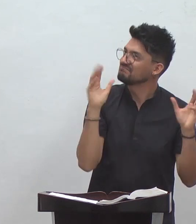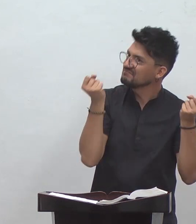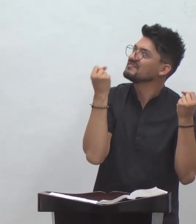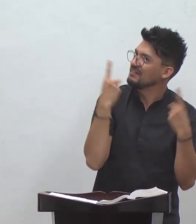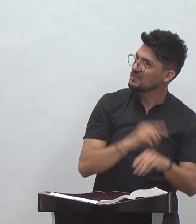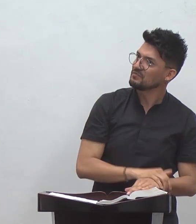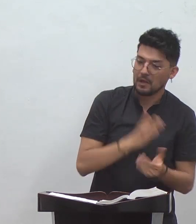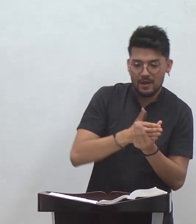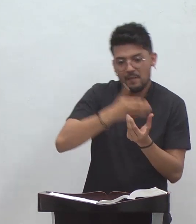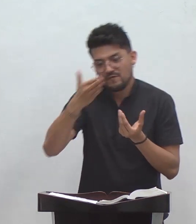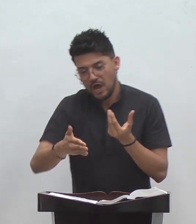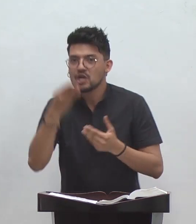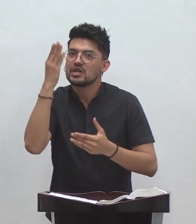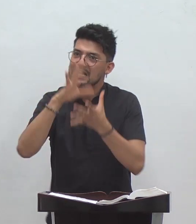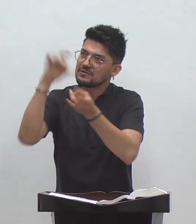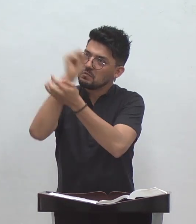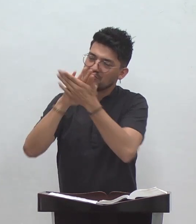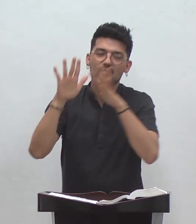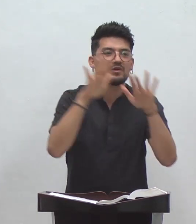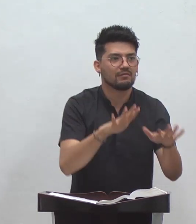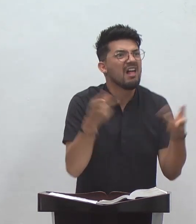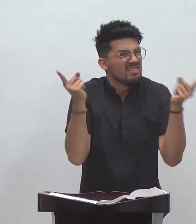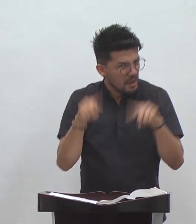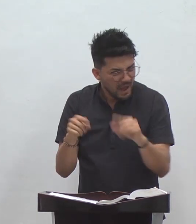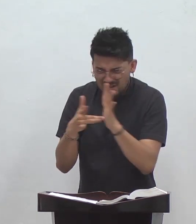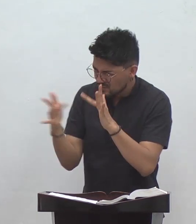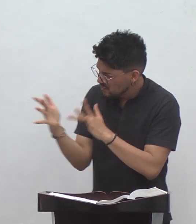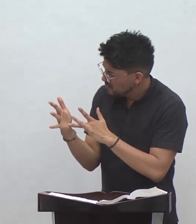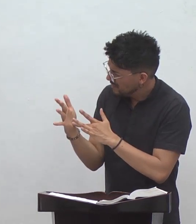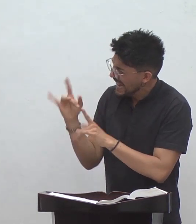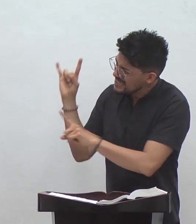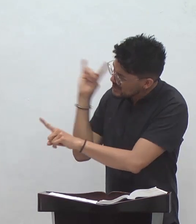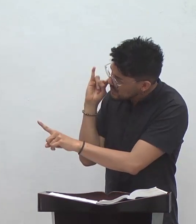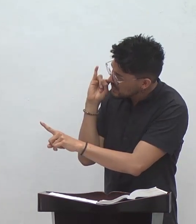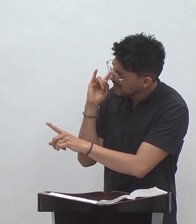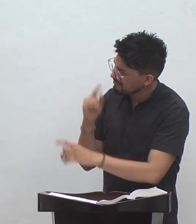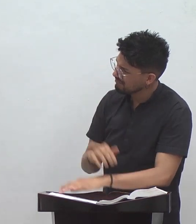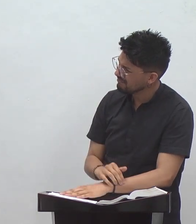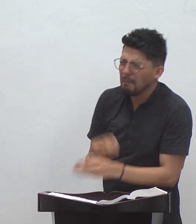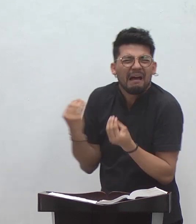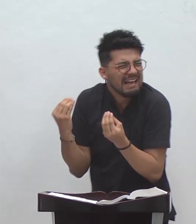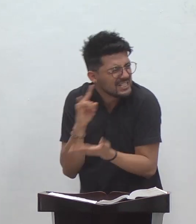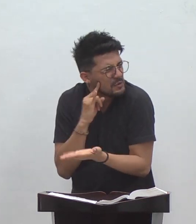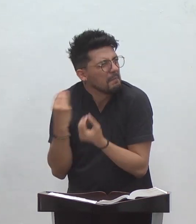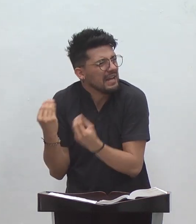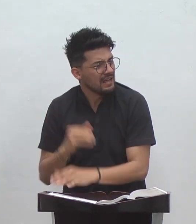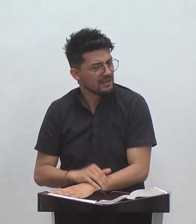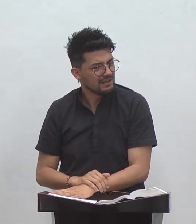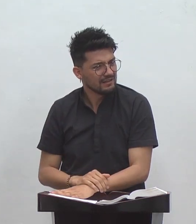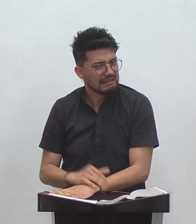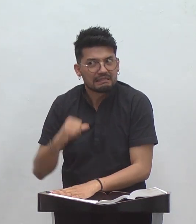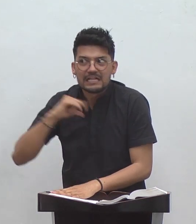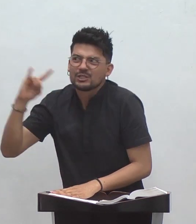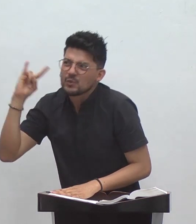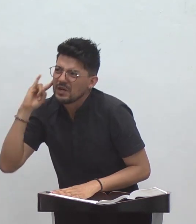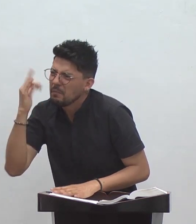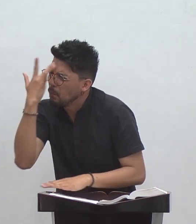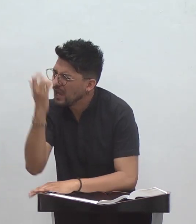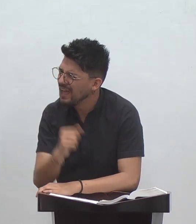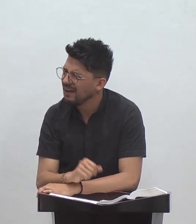al pueblo de Israel, lo entiendo. En el Nuevo Testamento el Espíritu Santo habla, pero a Jesús, escuchar a Jesús, ¿para qué?